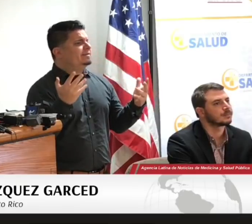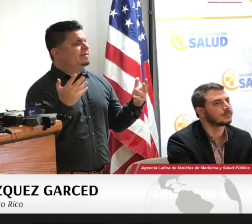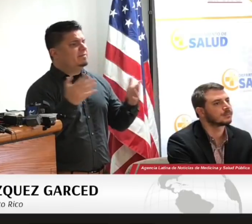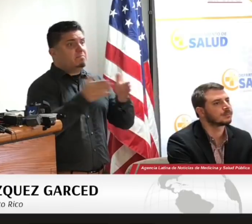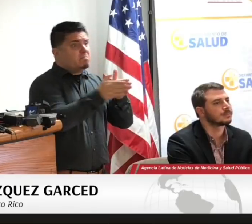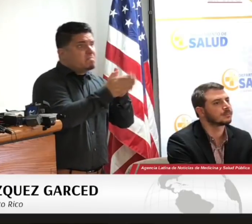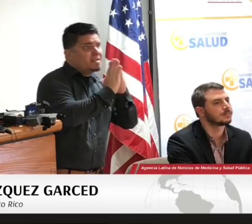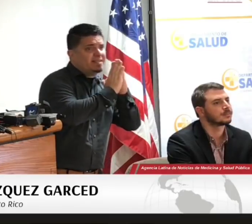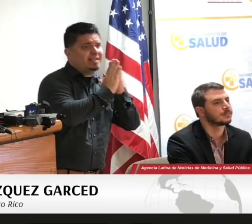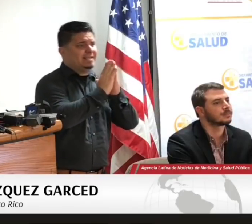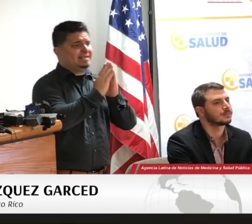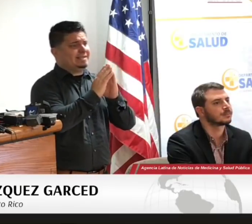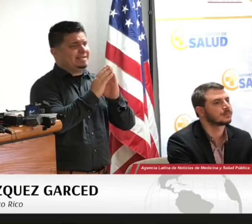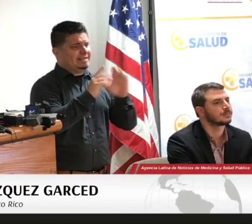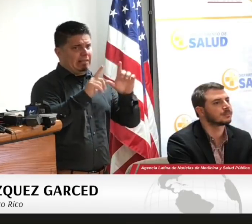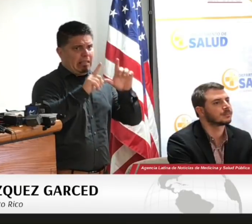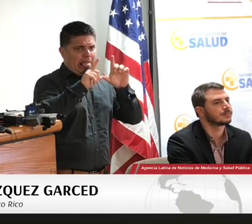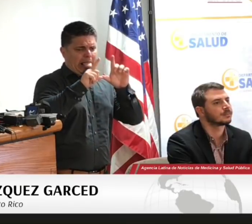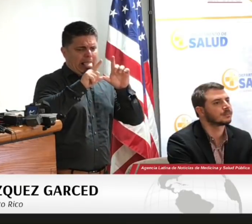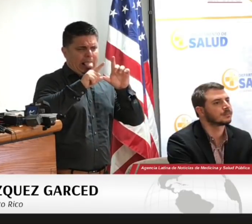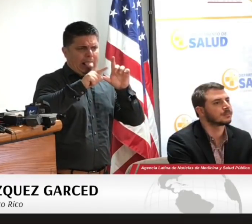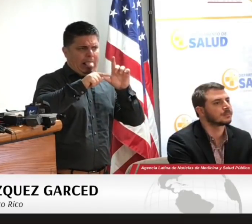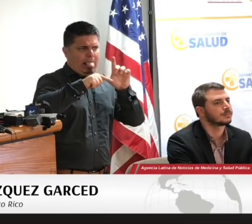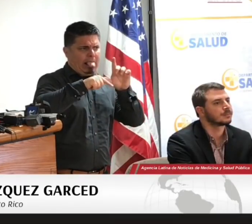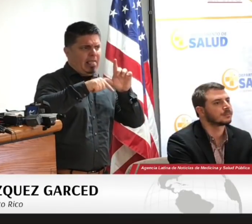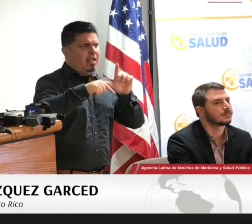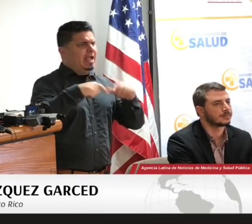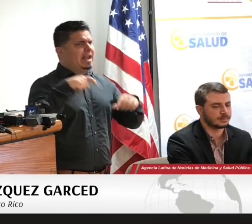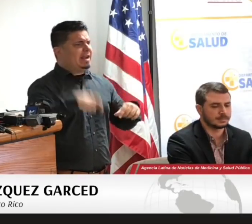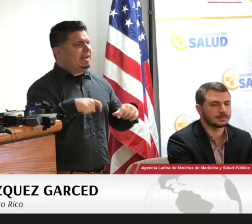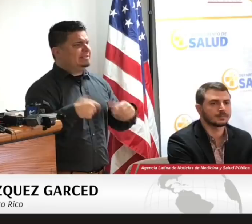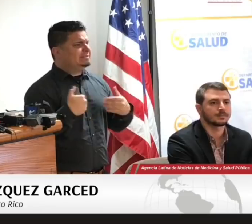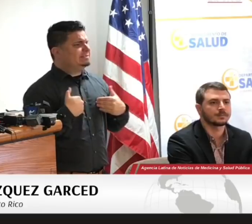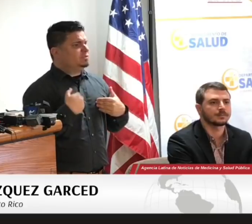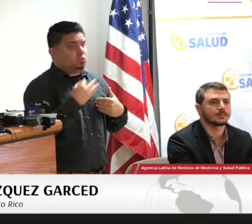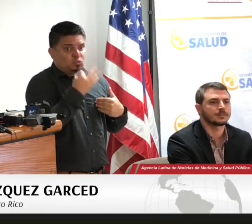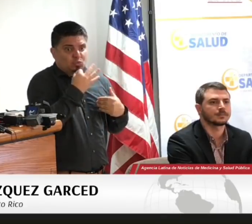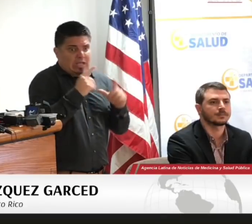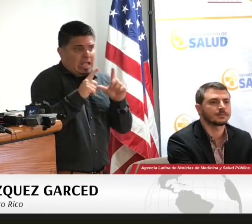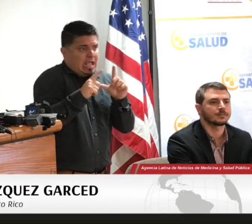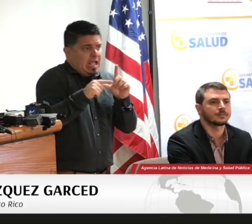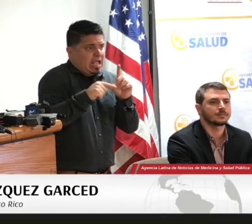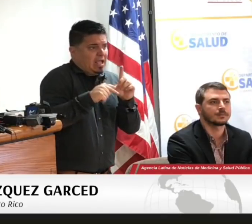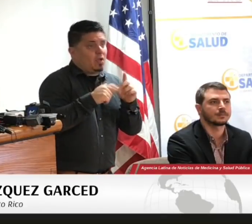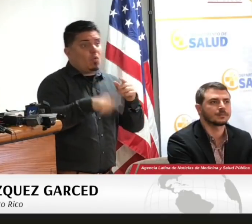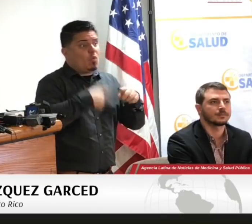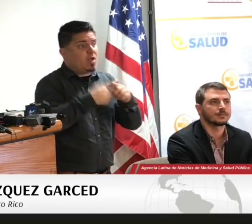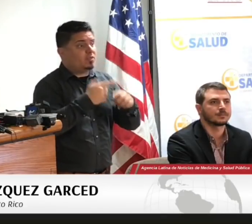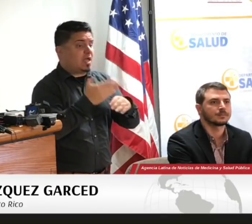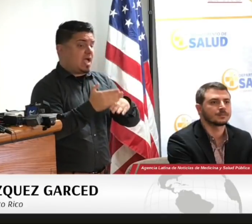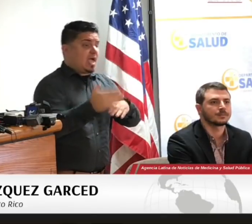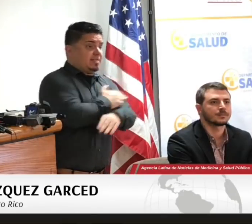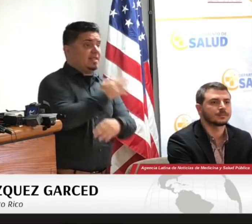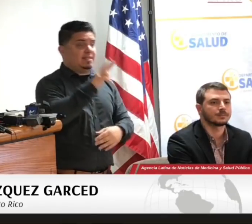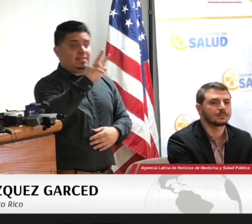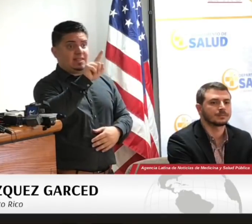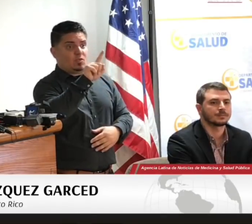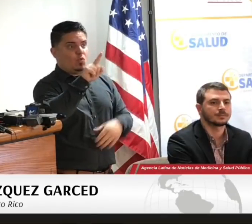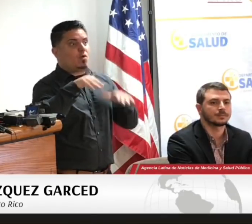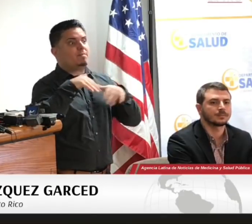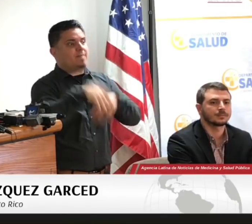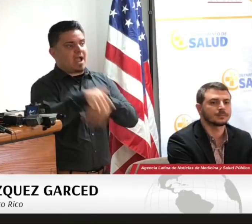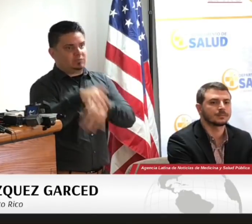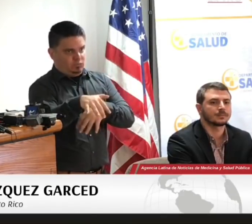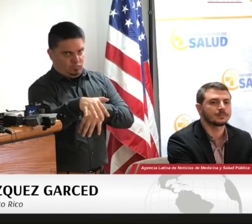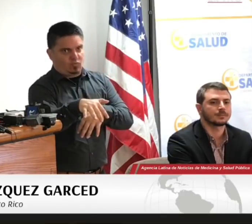que caduque, que tenga una fecha de caducidad en o antes del 31 de marzo, se va a extender